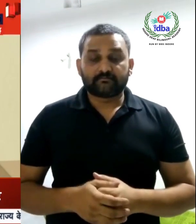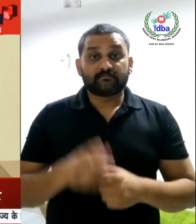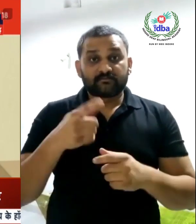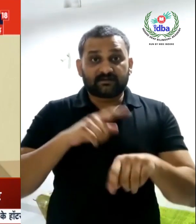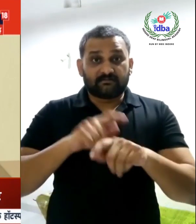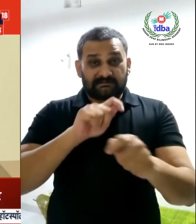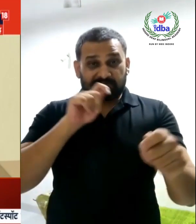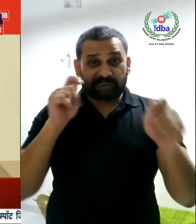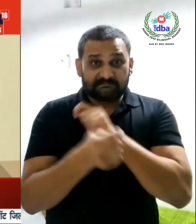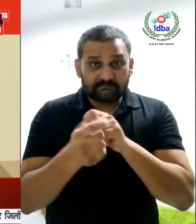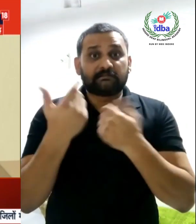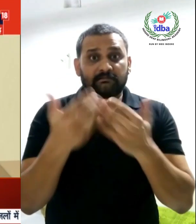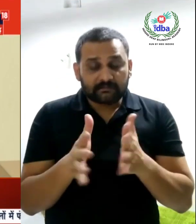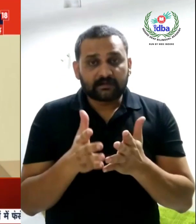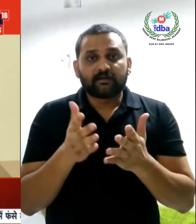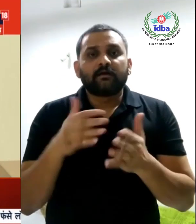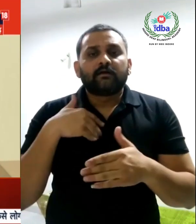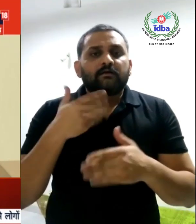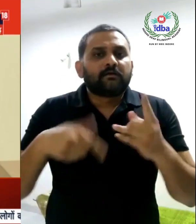इन बदलती हुई परिस्थितियों में